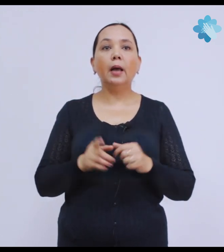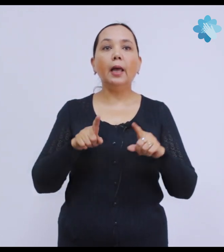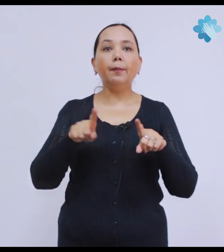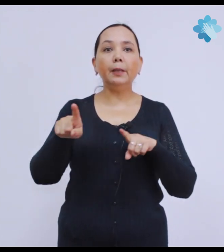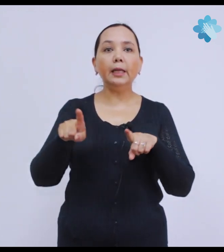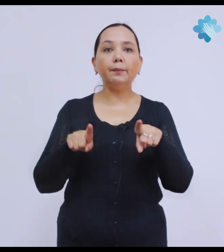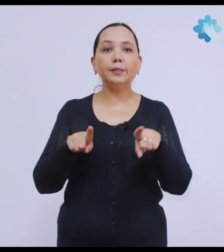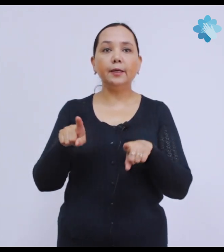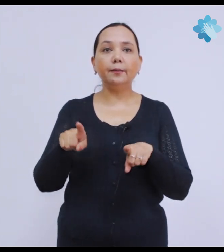эпилепсия